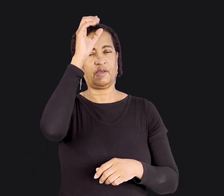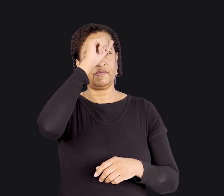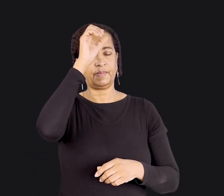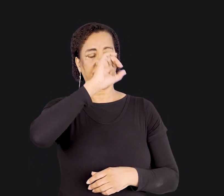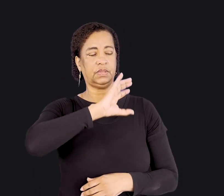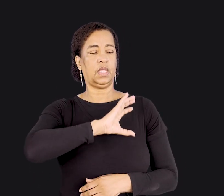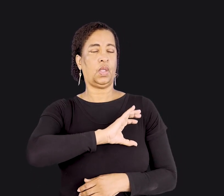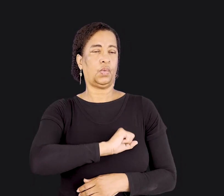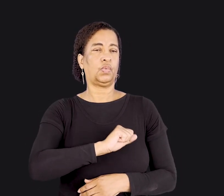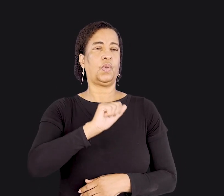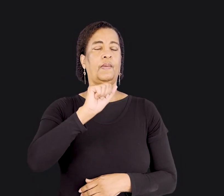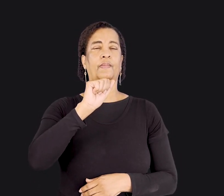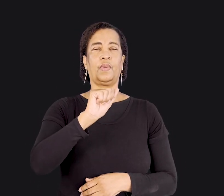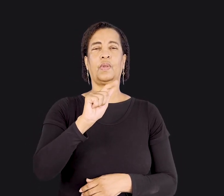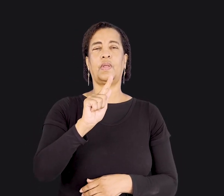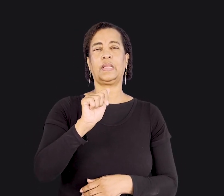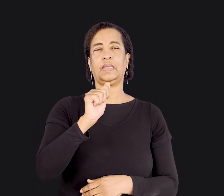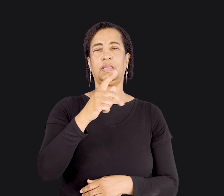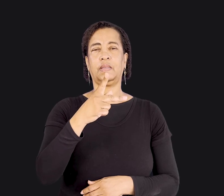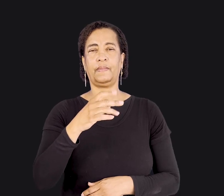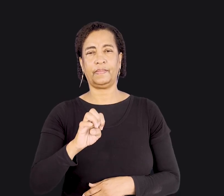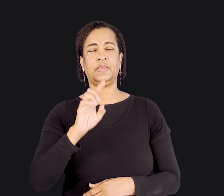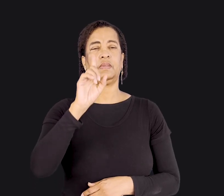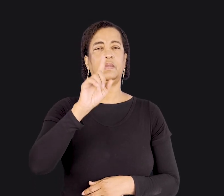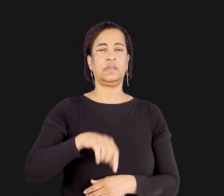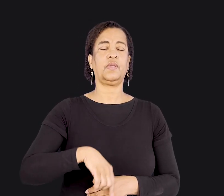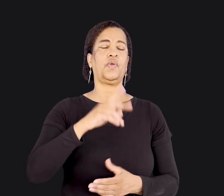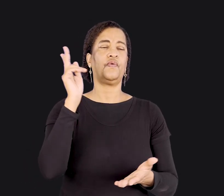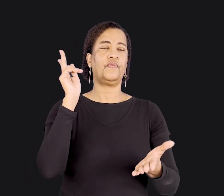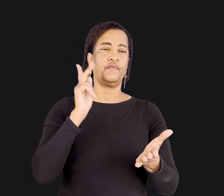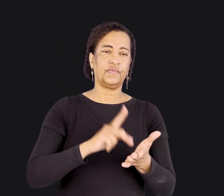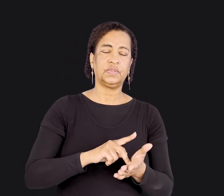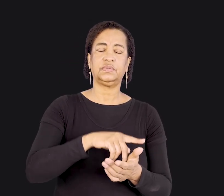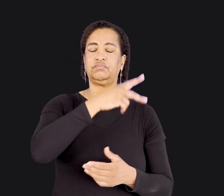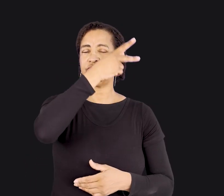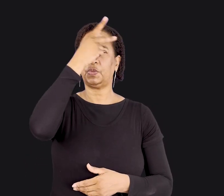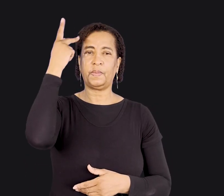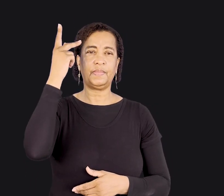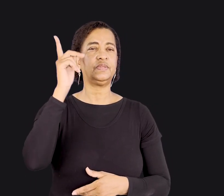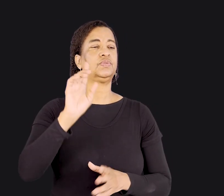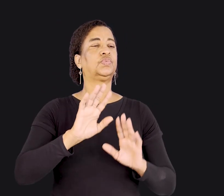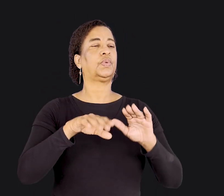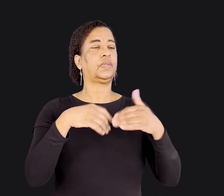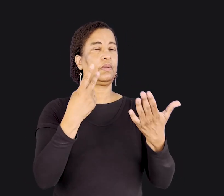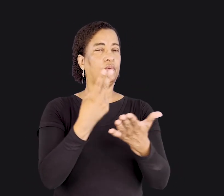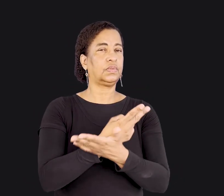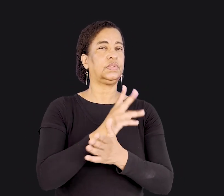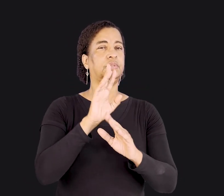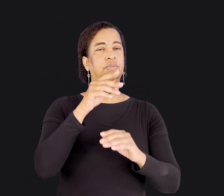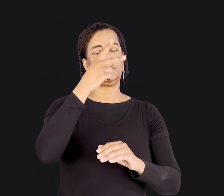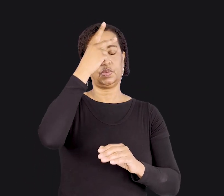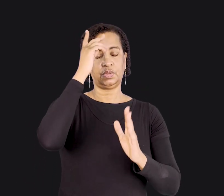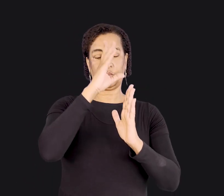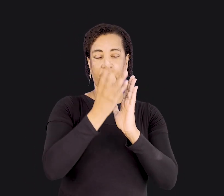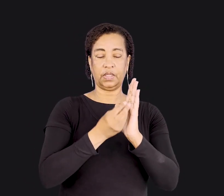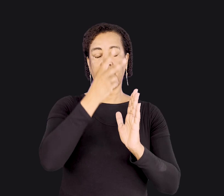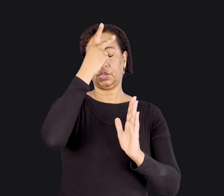amor ágape, que é a verdadeira evidência que uma pessoa ou igreja é cheia do Espírito Santo. Havia